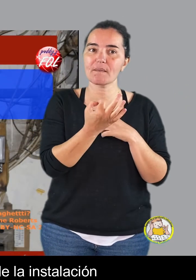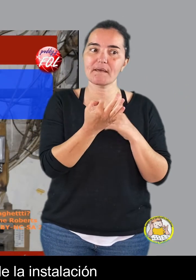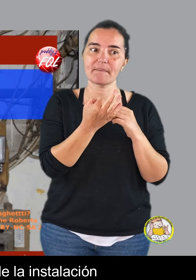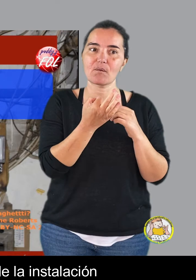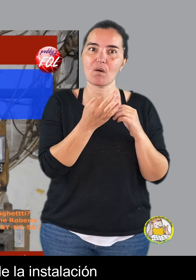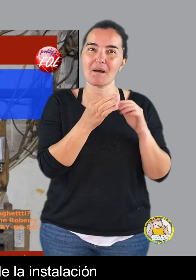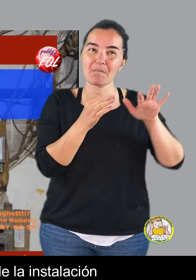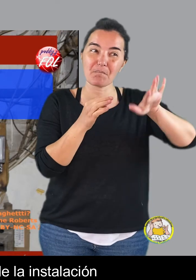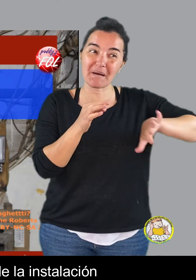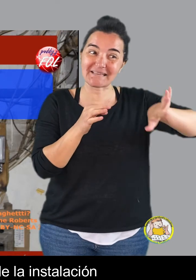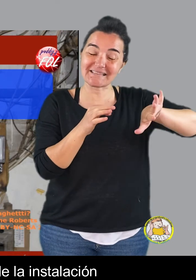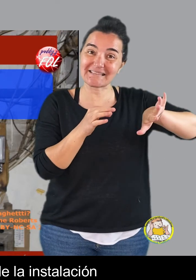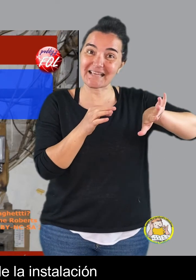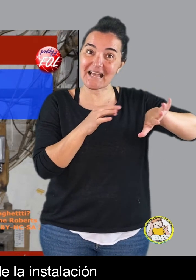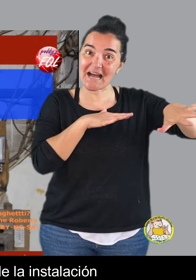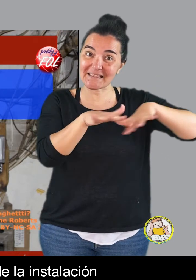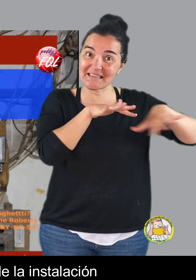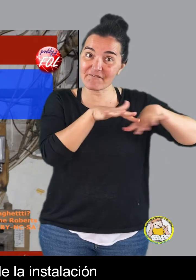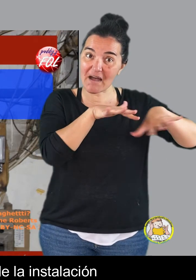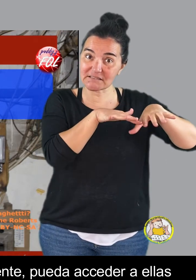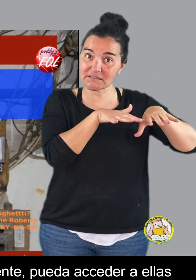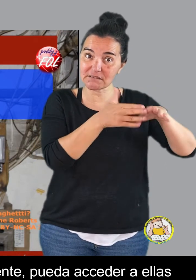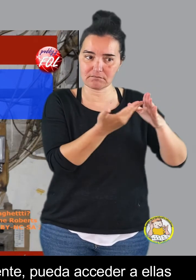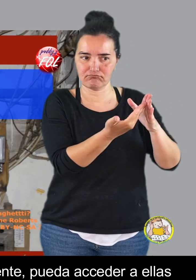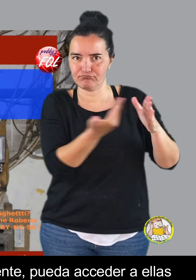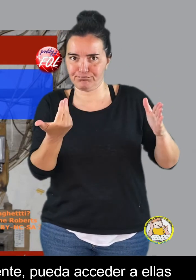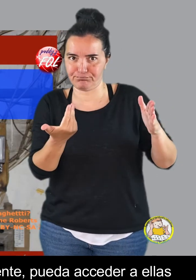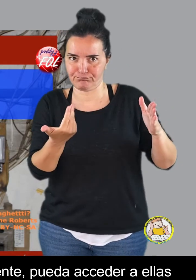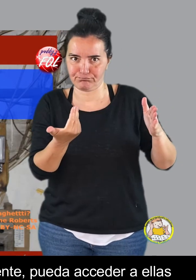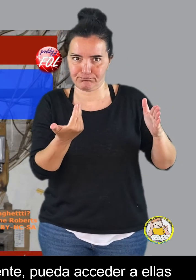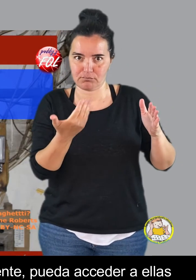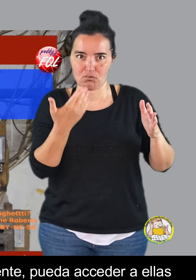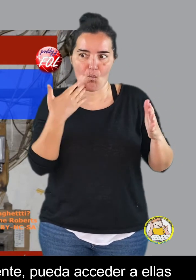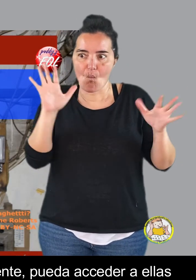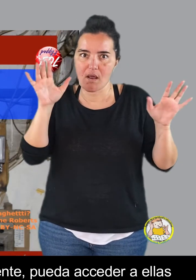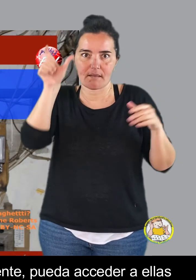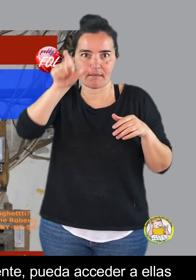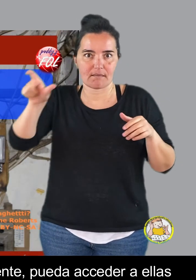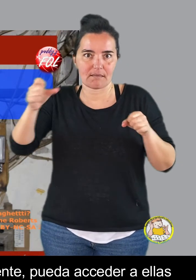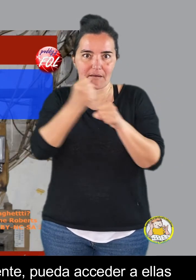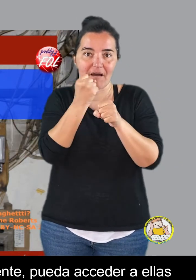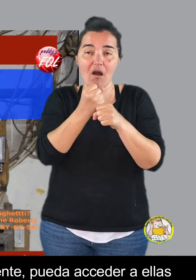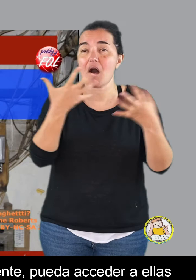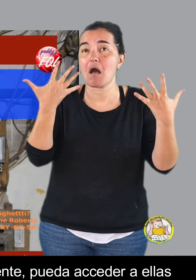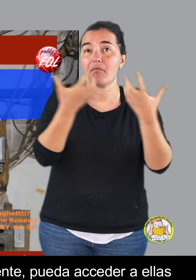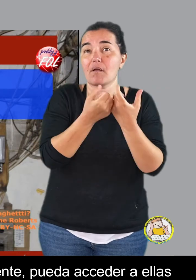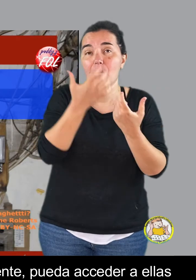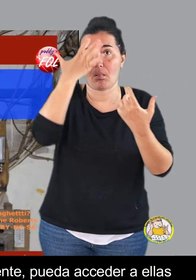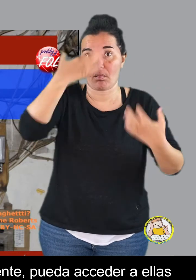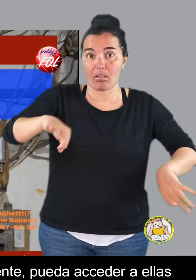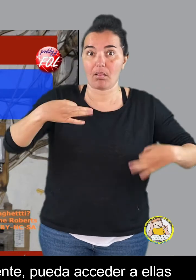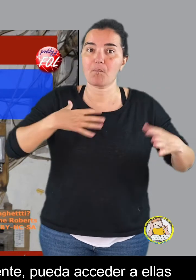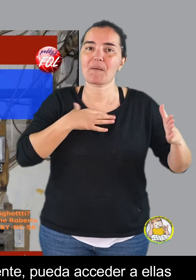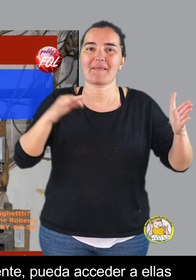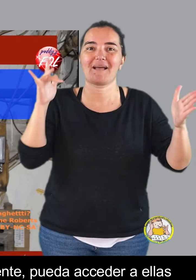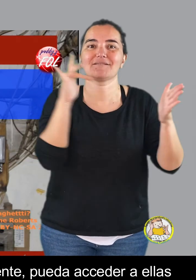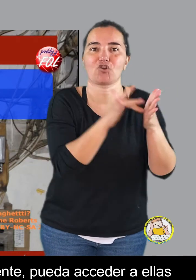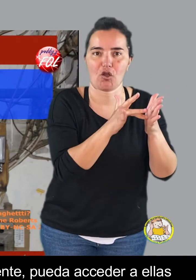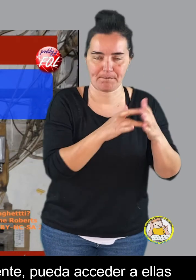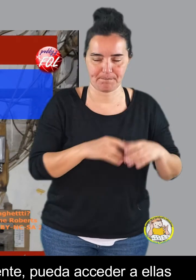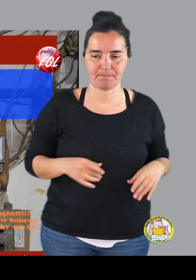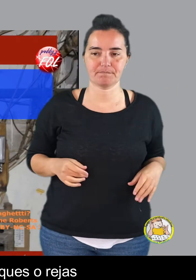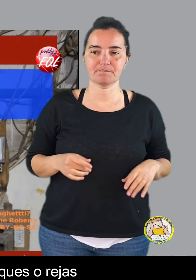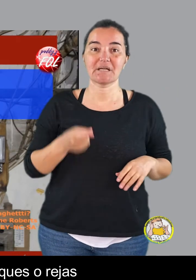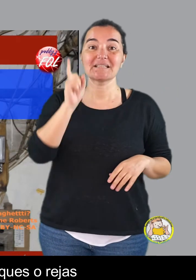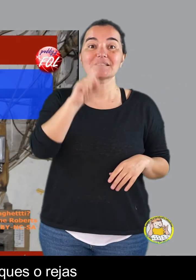se deben alejar las partes activas de la instalación para evitar que cualquier trabajador por accidente pueda acceder